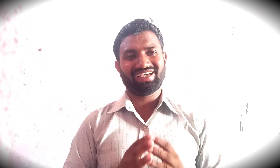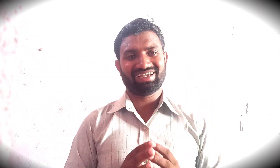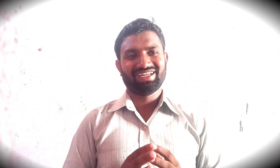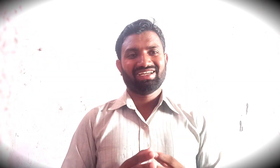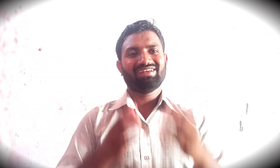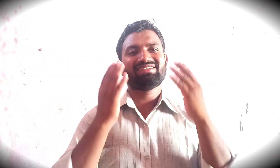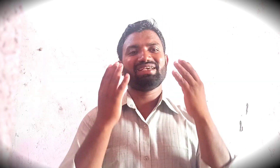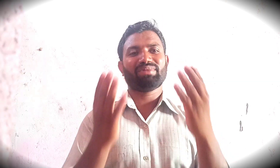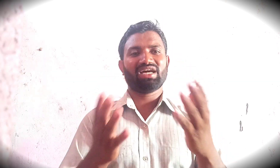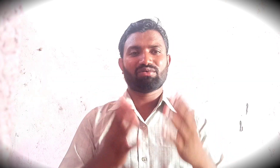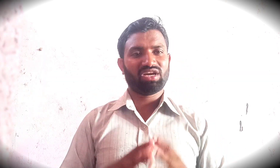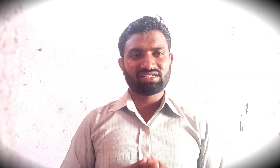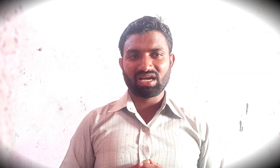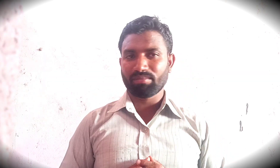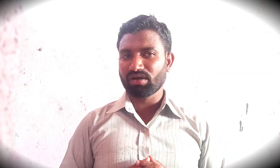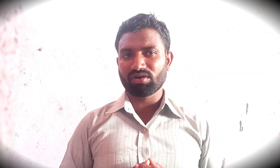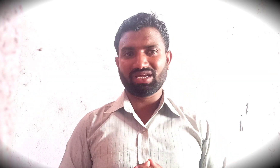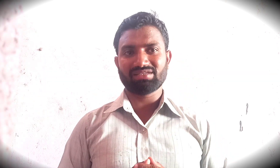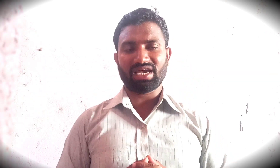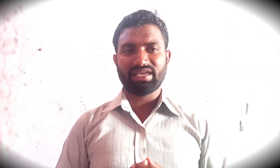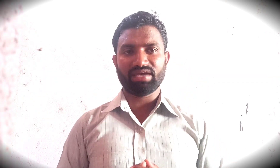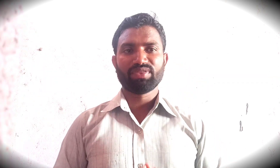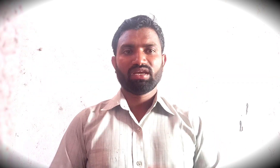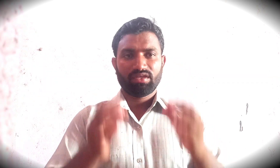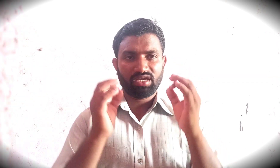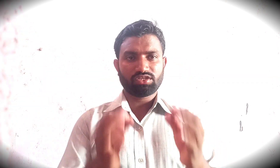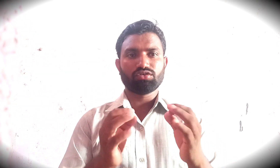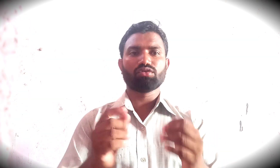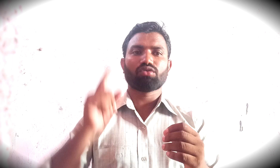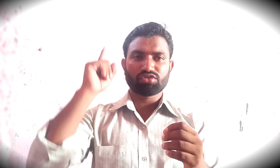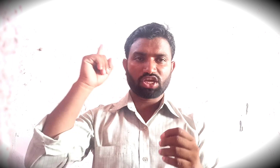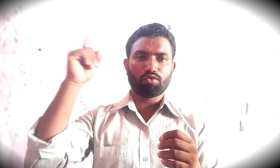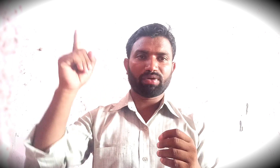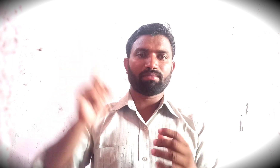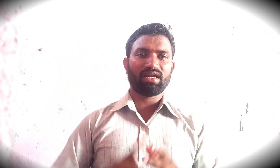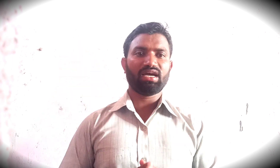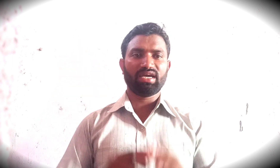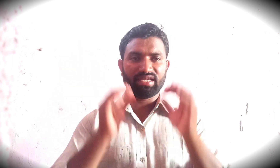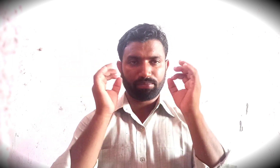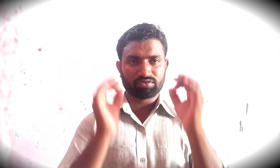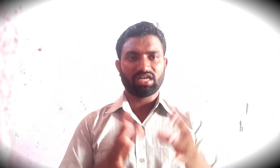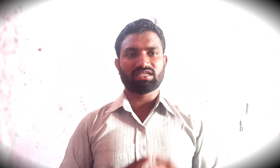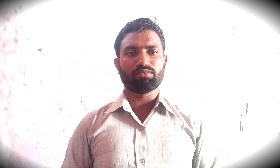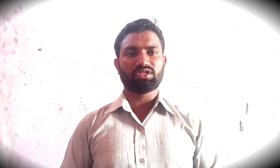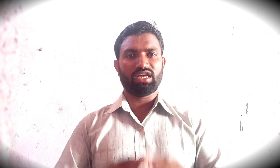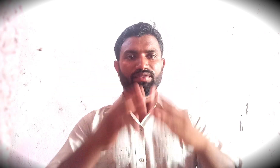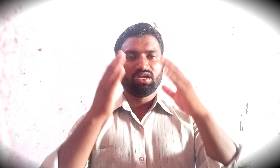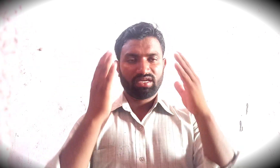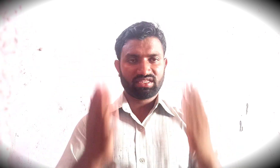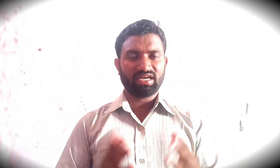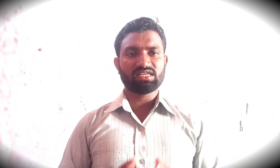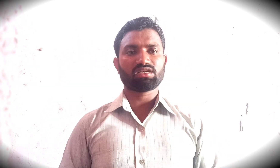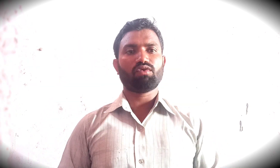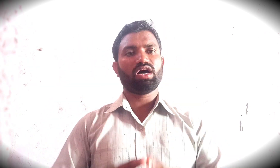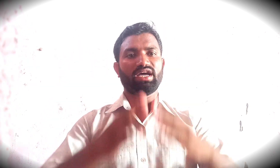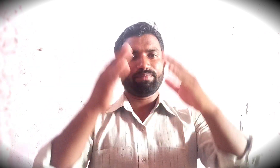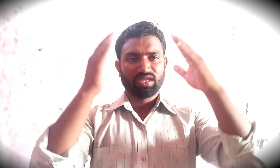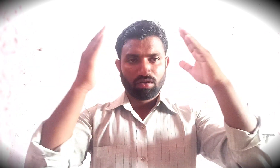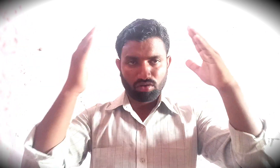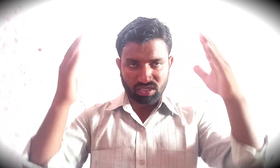है। इससे बड़ा खुलासा हमें और क्या चाहिए? यीशु क्रूस के ऊपर मरा है, ये पुख्ता सबूत है, इतिहास गवाह है, और